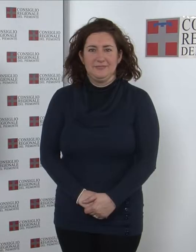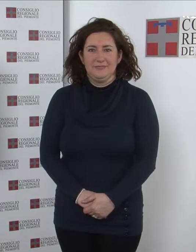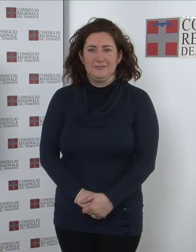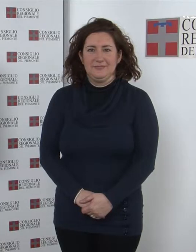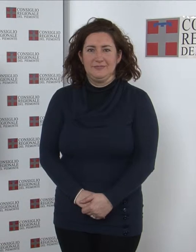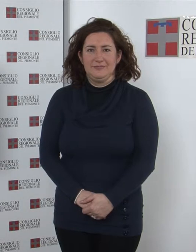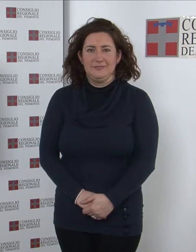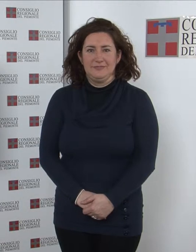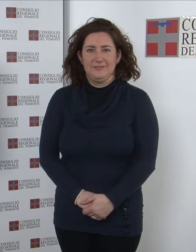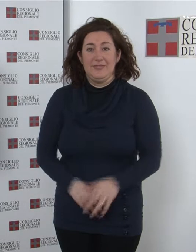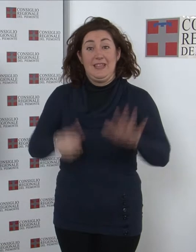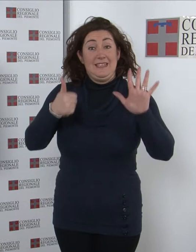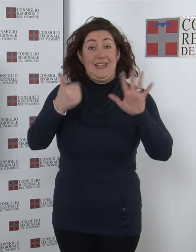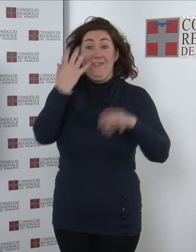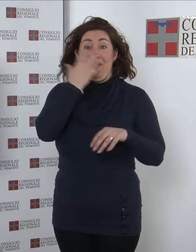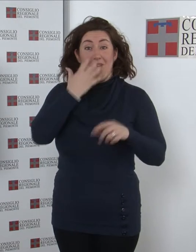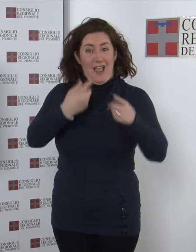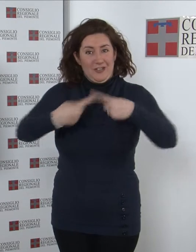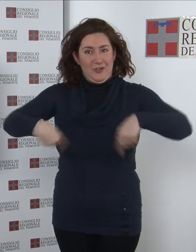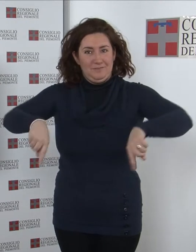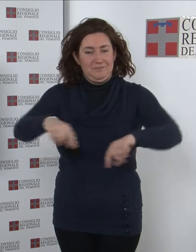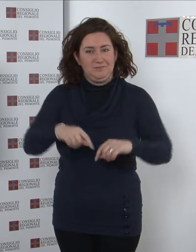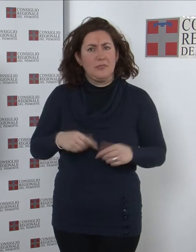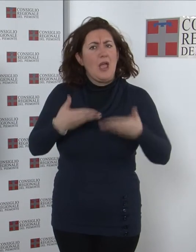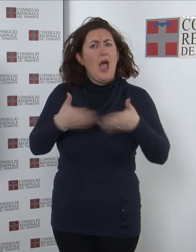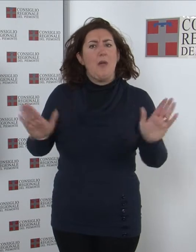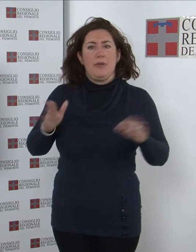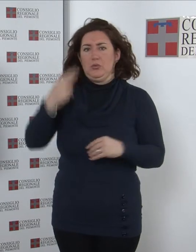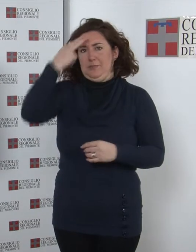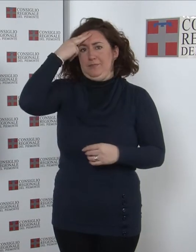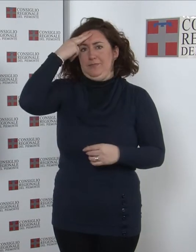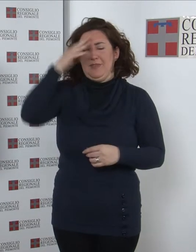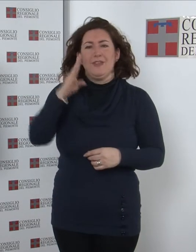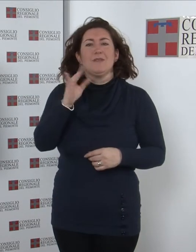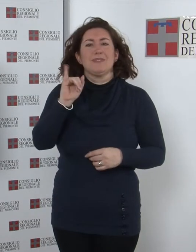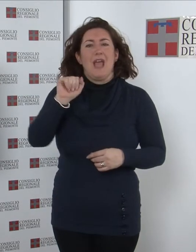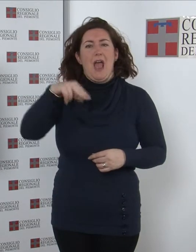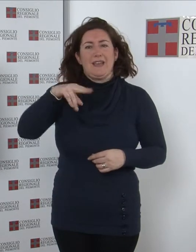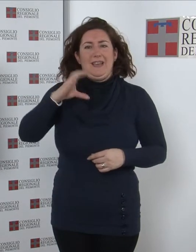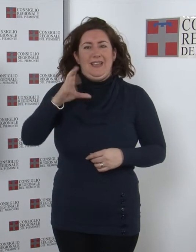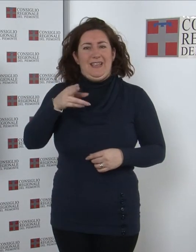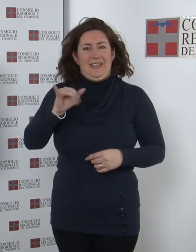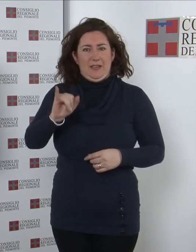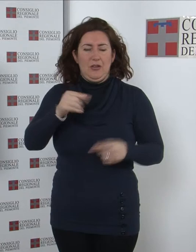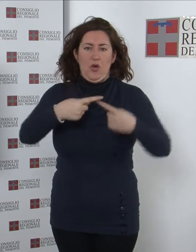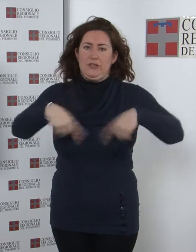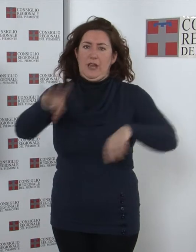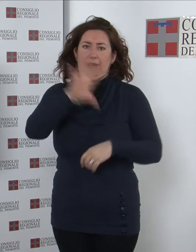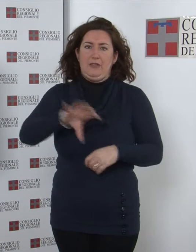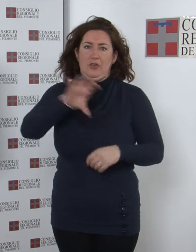seduta del 6 Febbraio in apertura è stato commemorato Adriano Bianchi consigliere regionale delle prime due legislature scomparso a